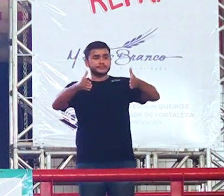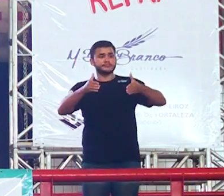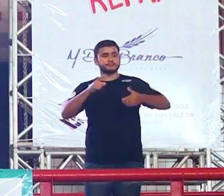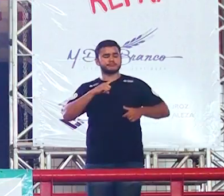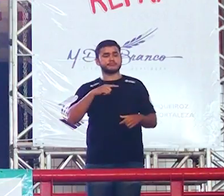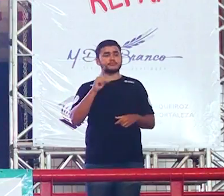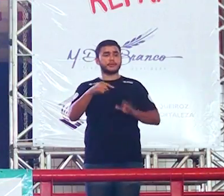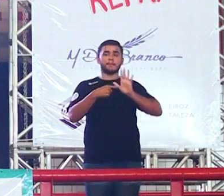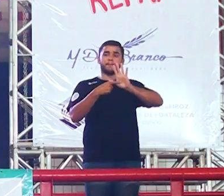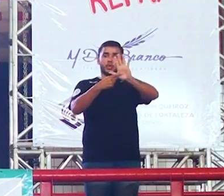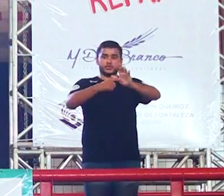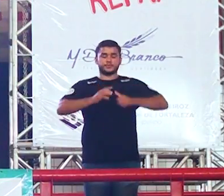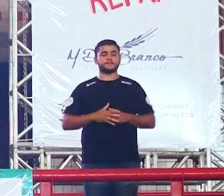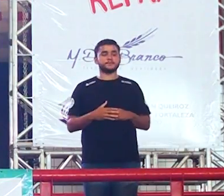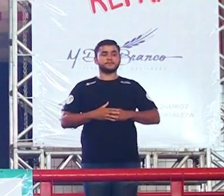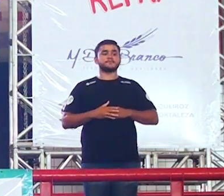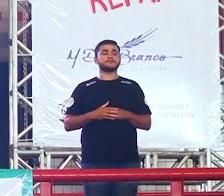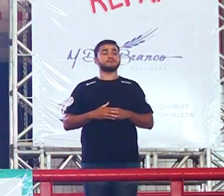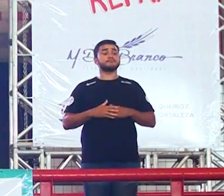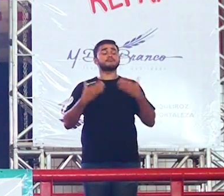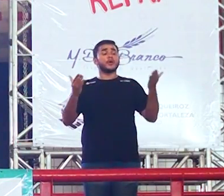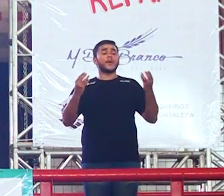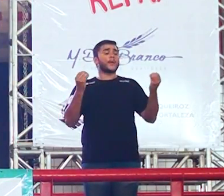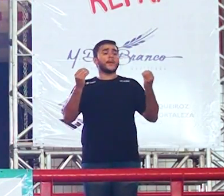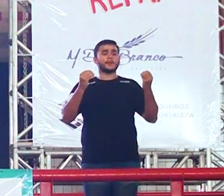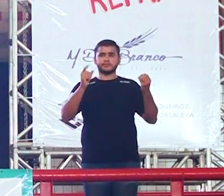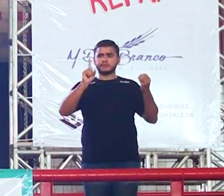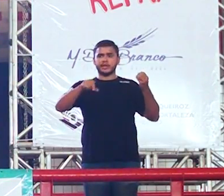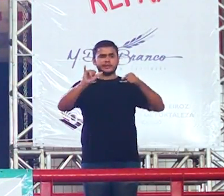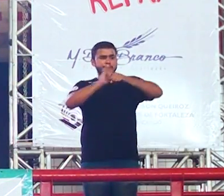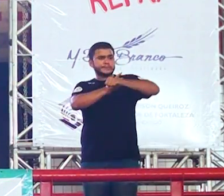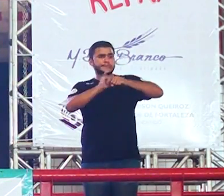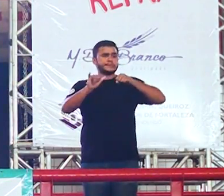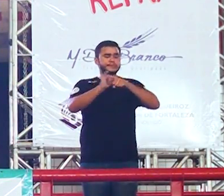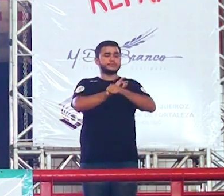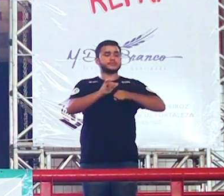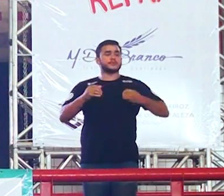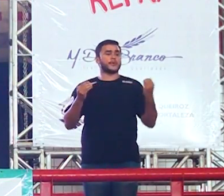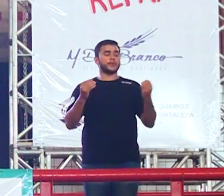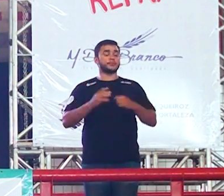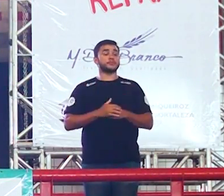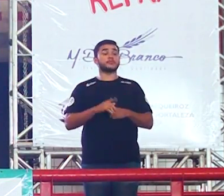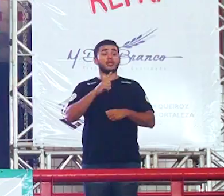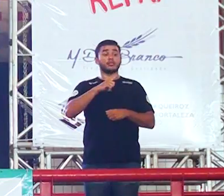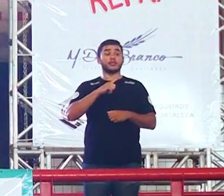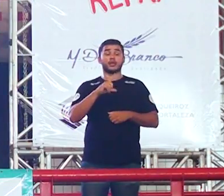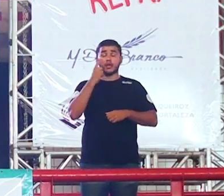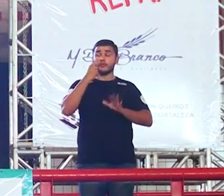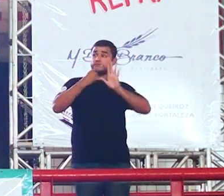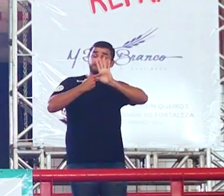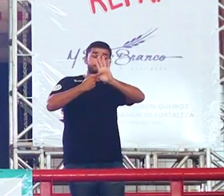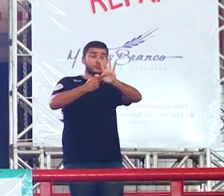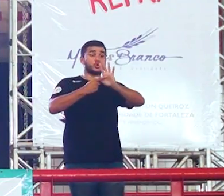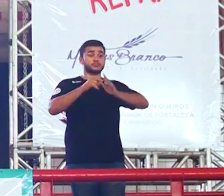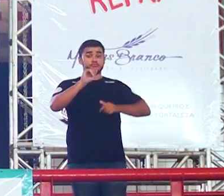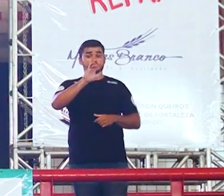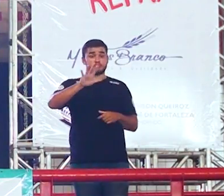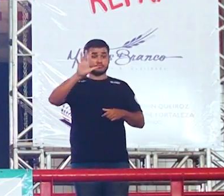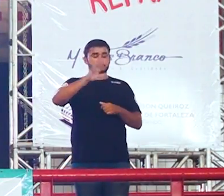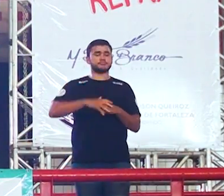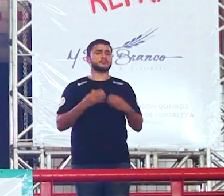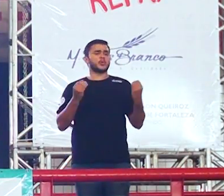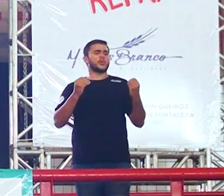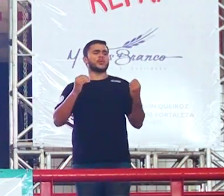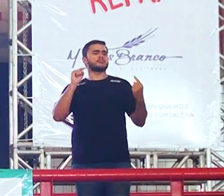nessa figura. Considerando a utilização desse método, é correto afirmar que ele pode implicar